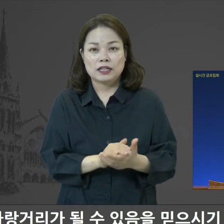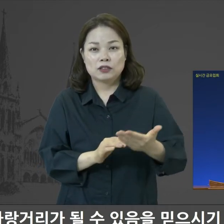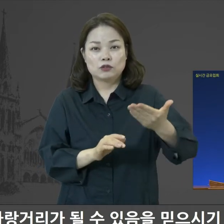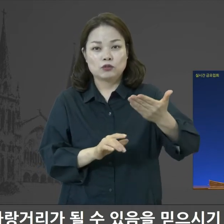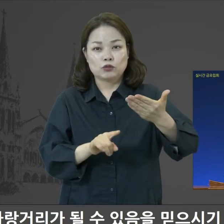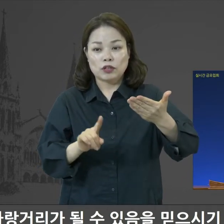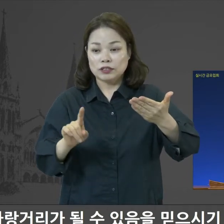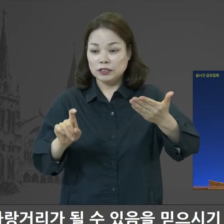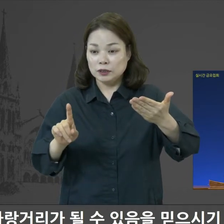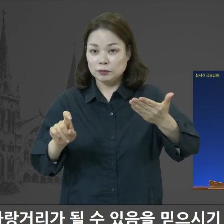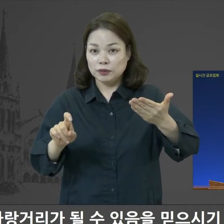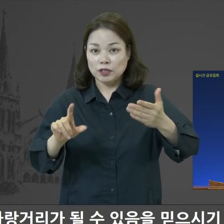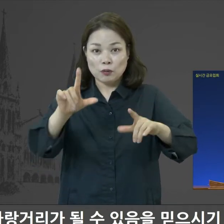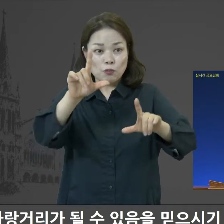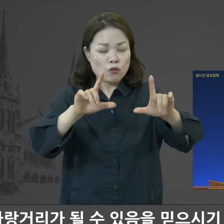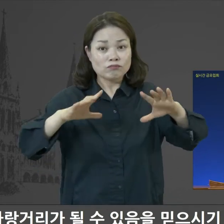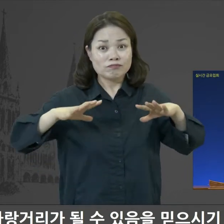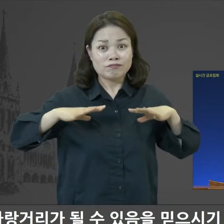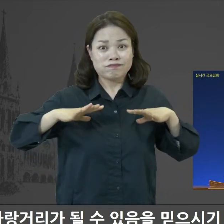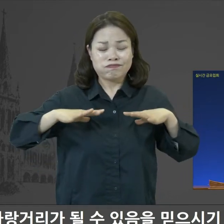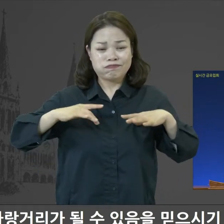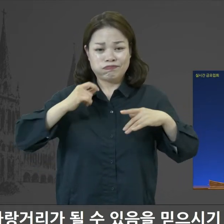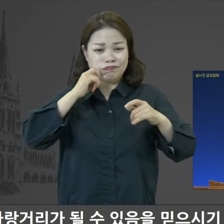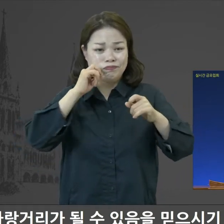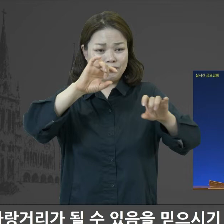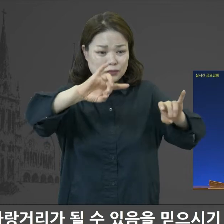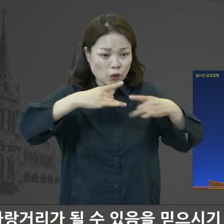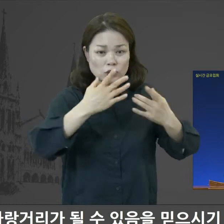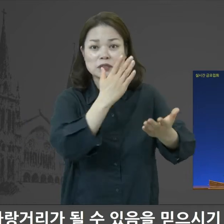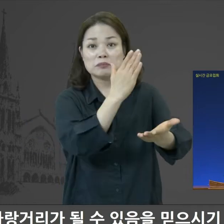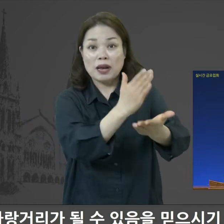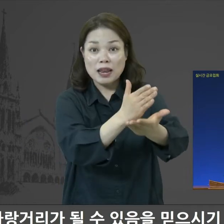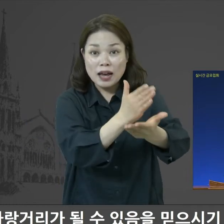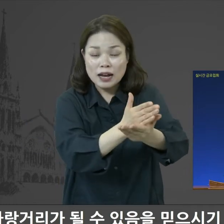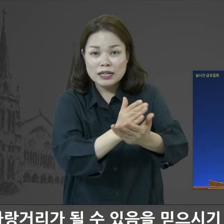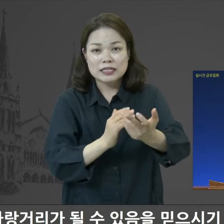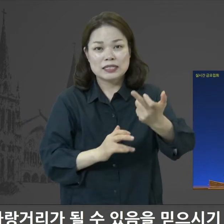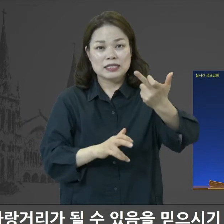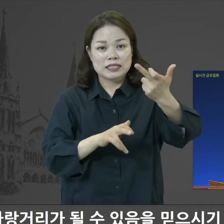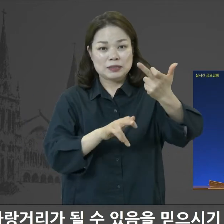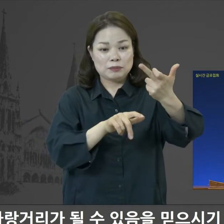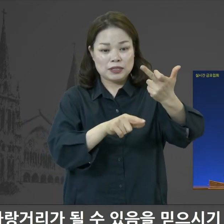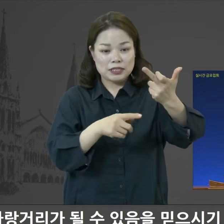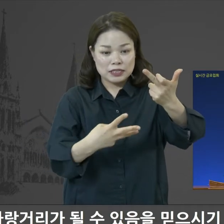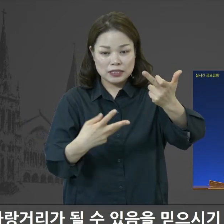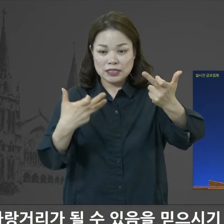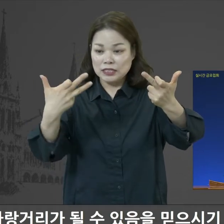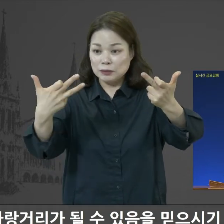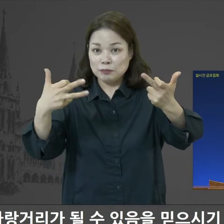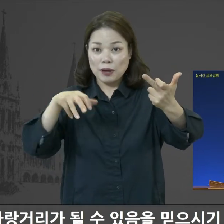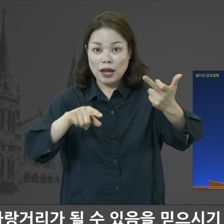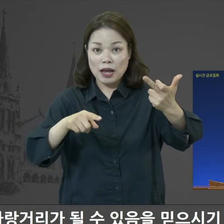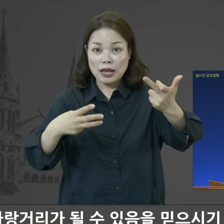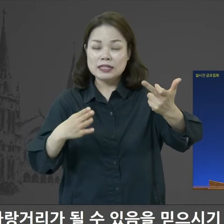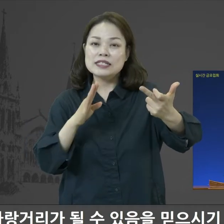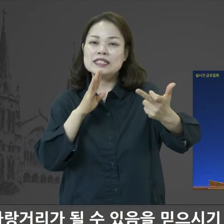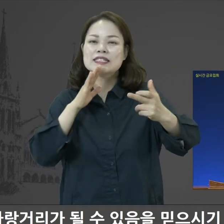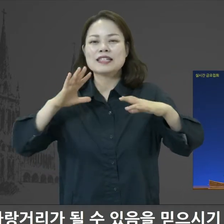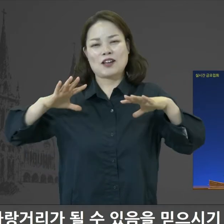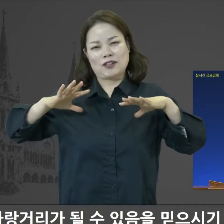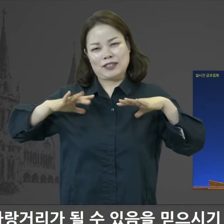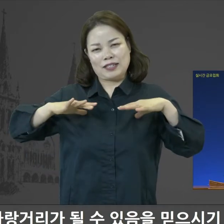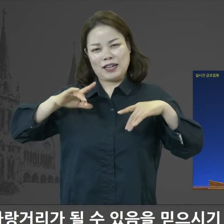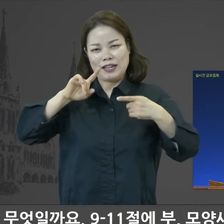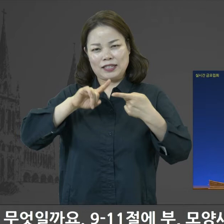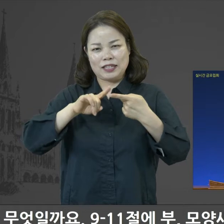11절까지 부나 모양 가지고 자랑하는데 속지 말라 얘기한 다음에 17, 18절이 그 진정한 자랑거리를